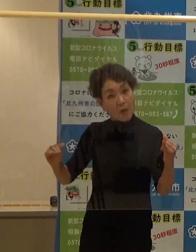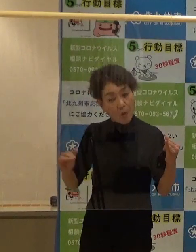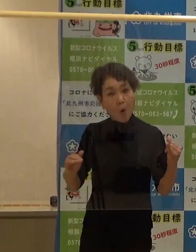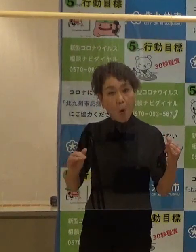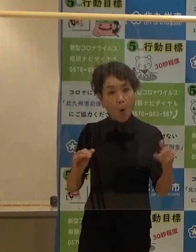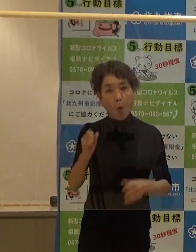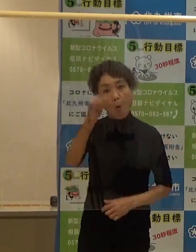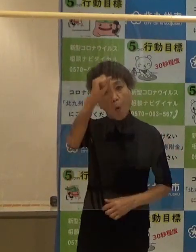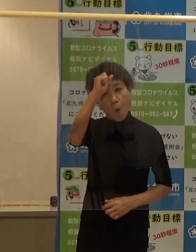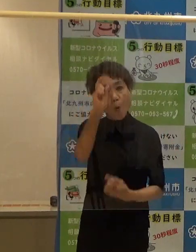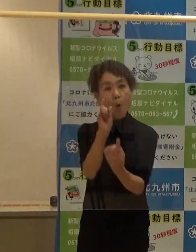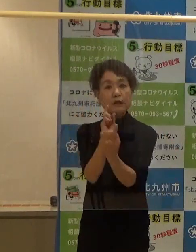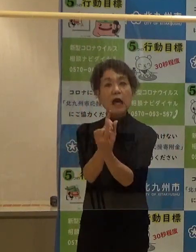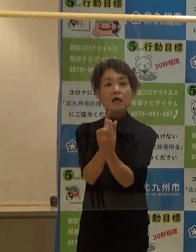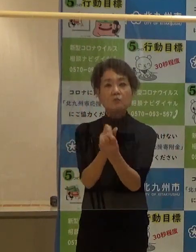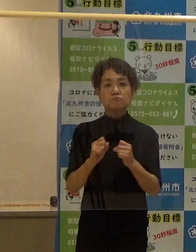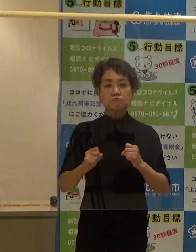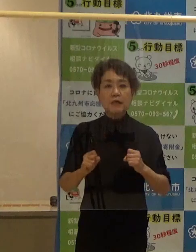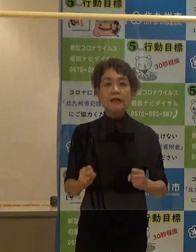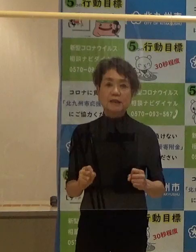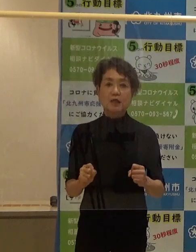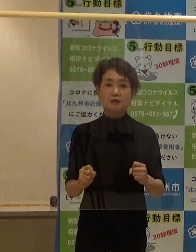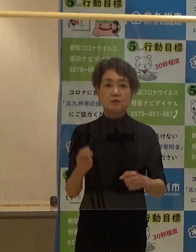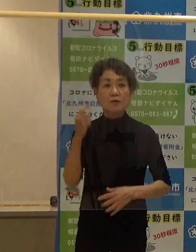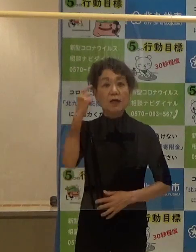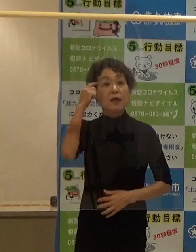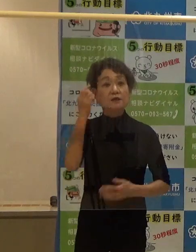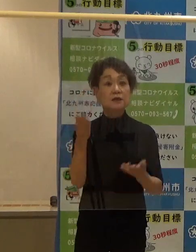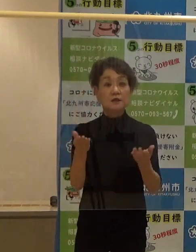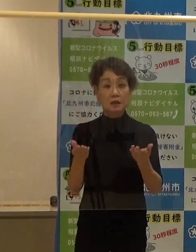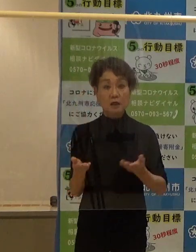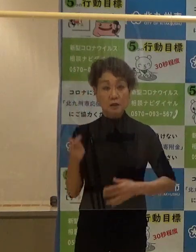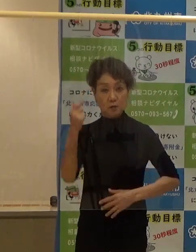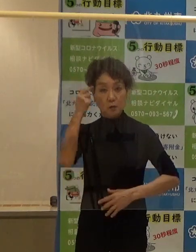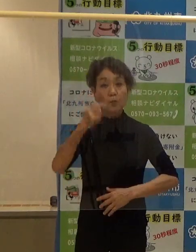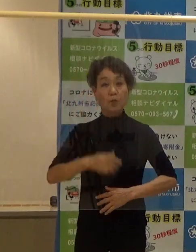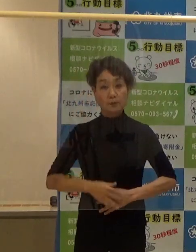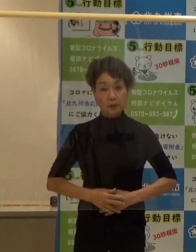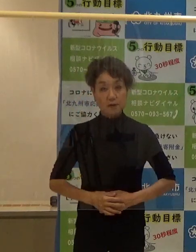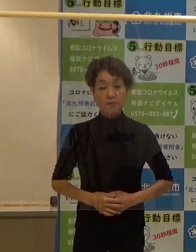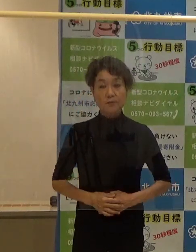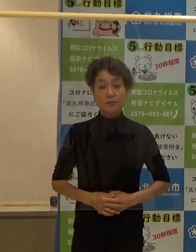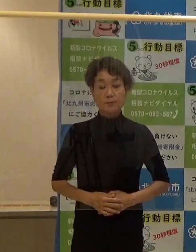をしっかりやっているなというふうにお感じいただいたのではないかと思います。